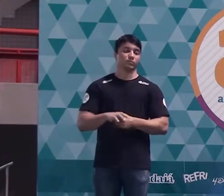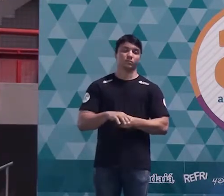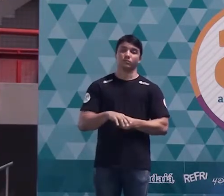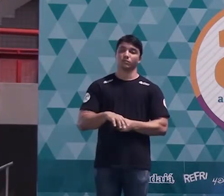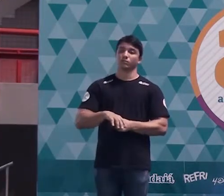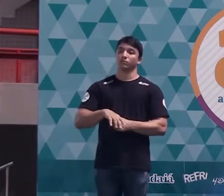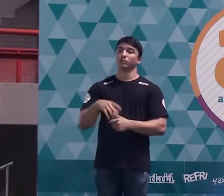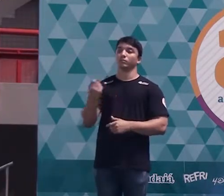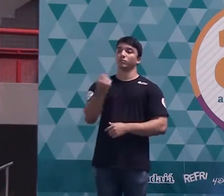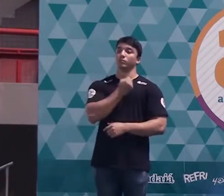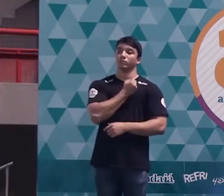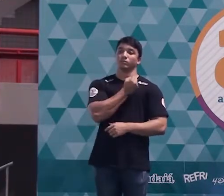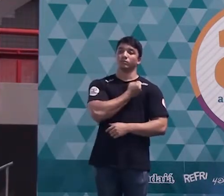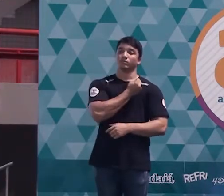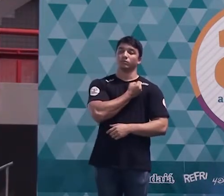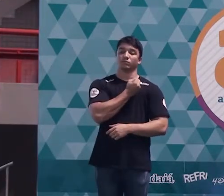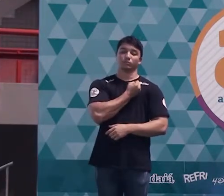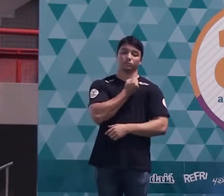página...